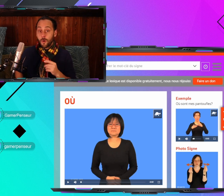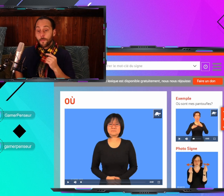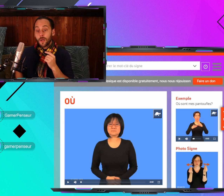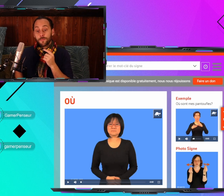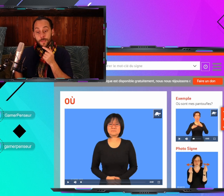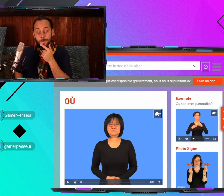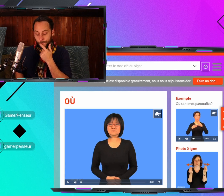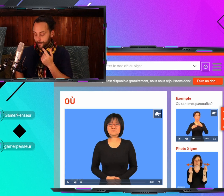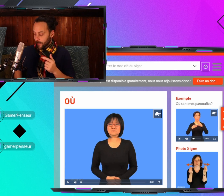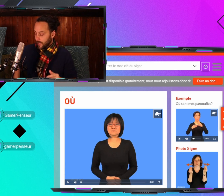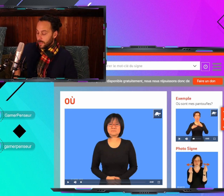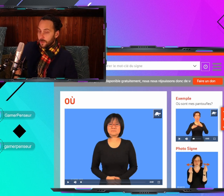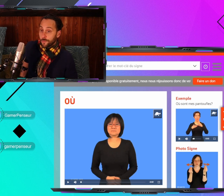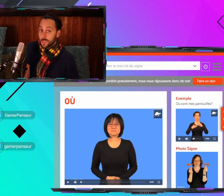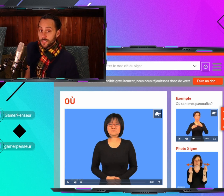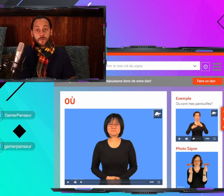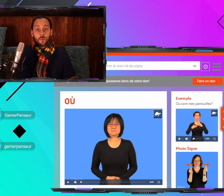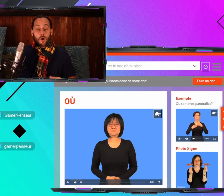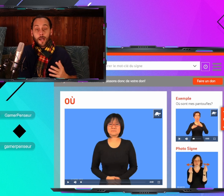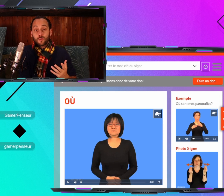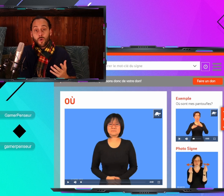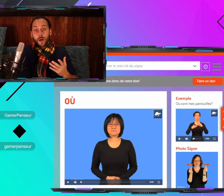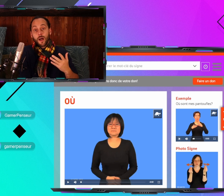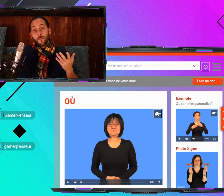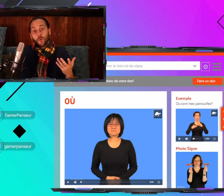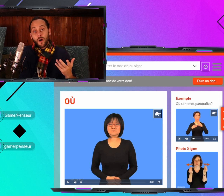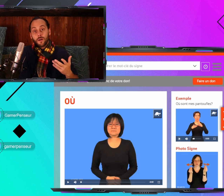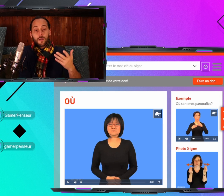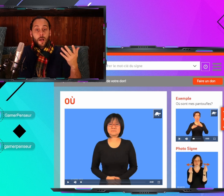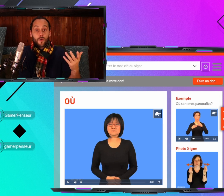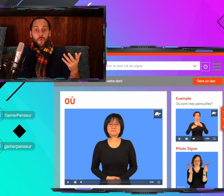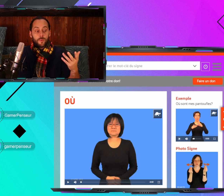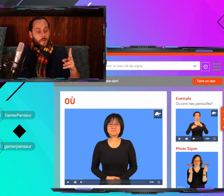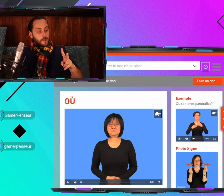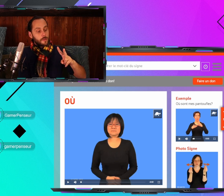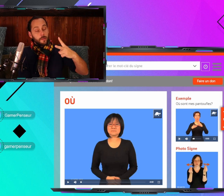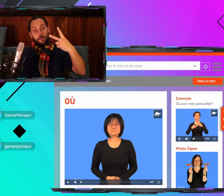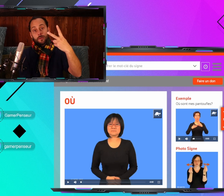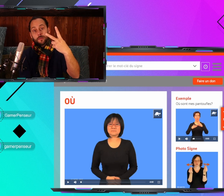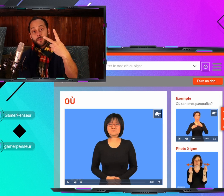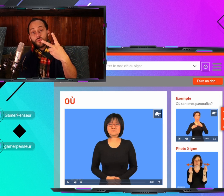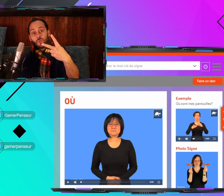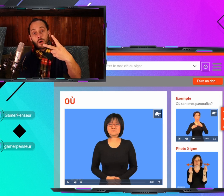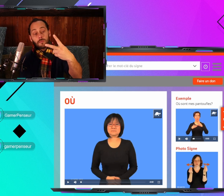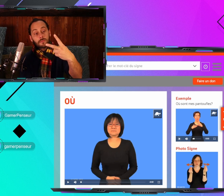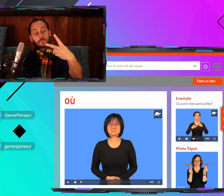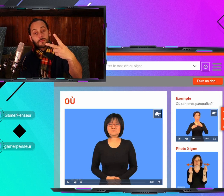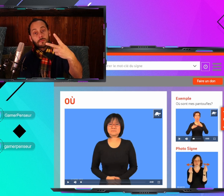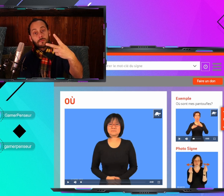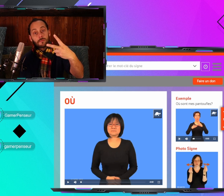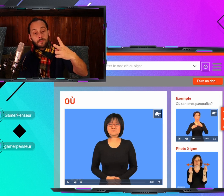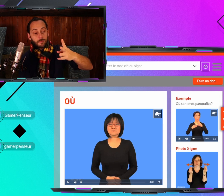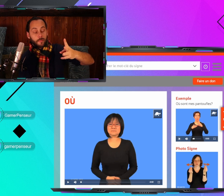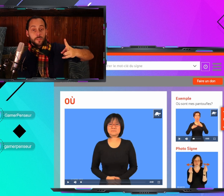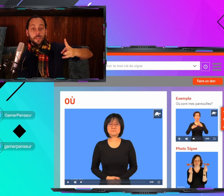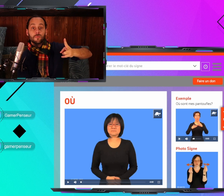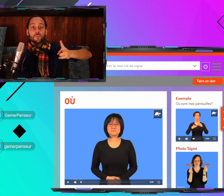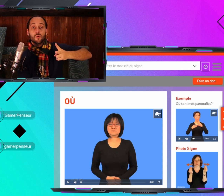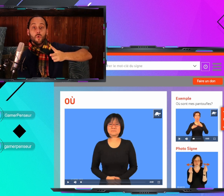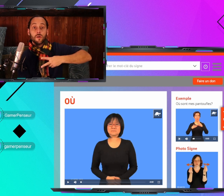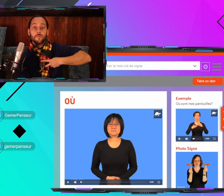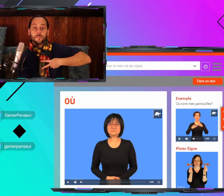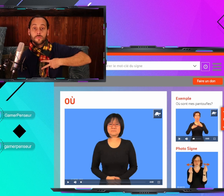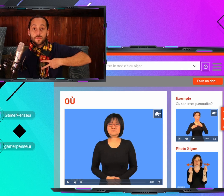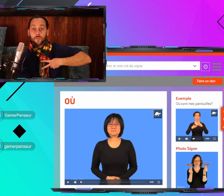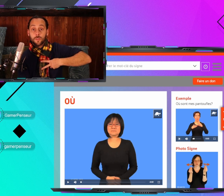Tu ne comprends pas le pi. Le pi c'est le à toi, à moi, à eux. Ces deux doigts, s'ils vont